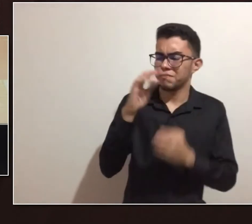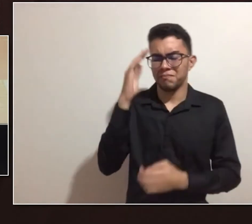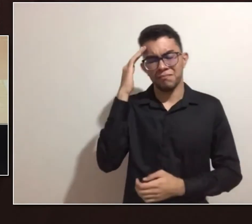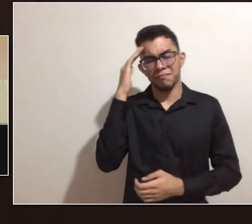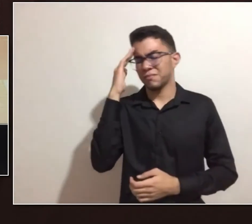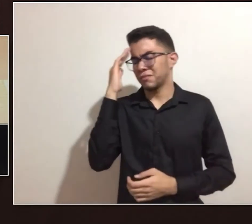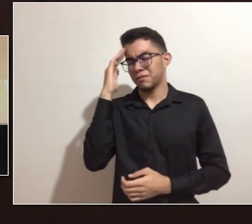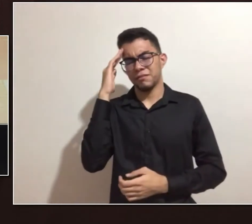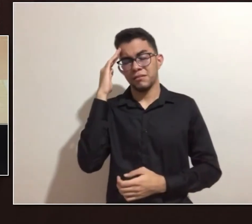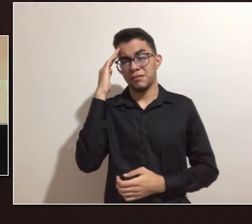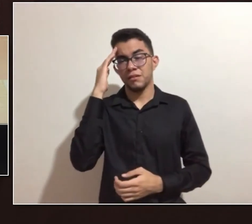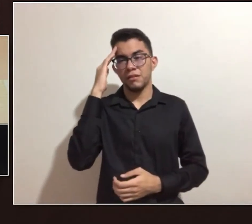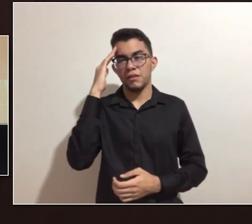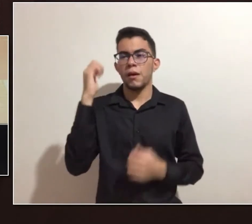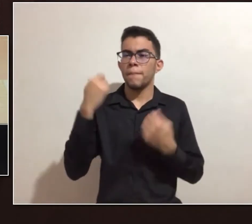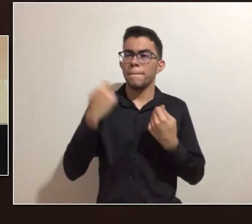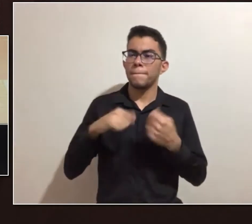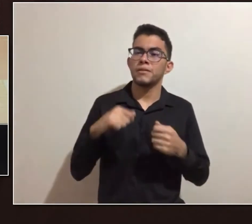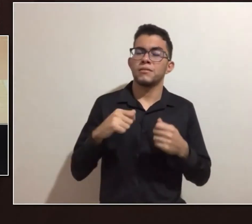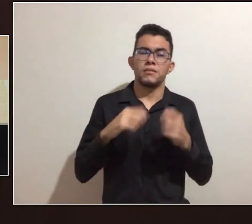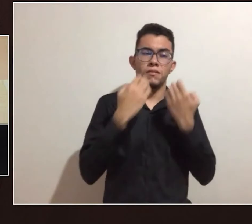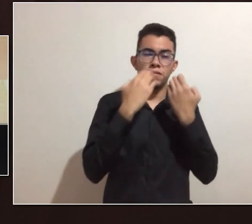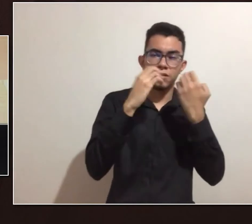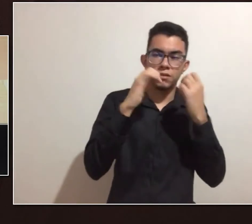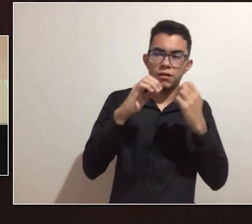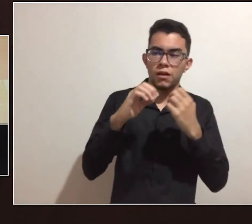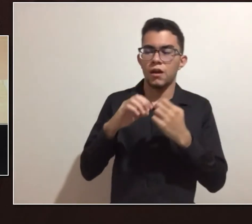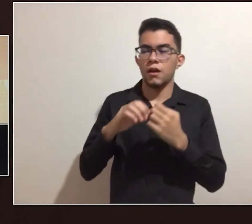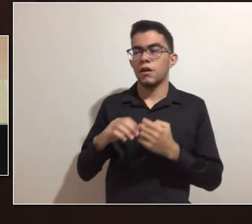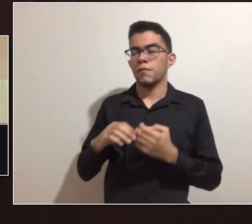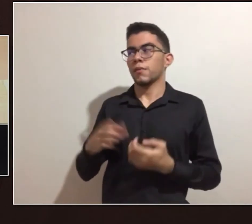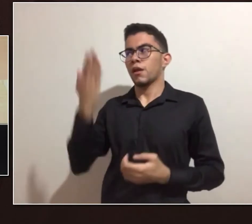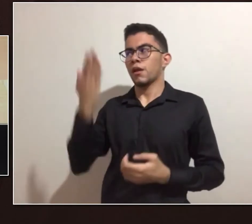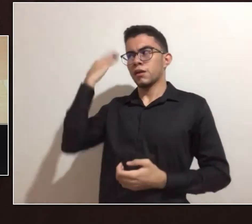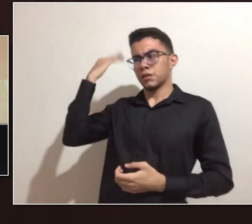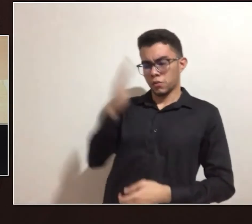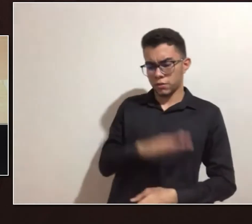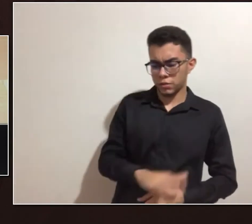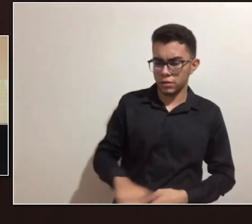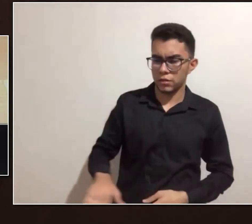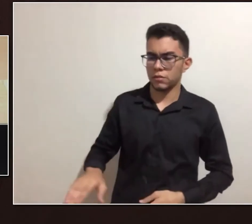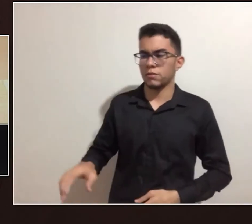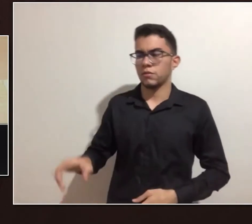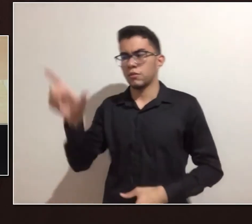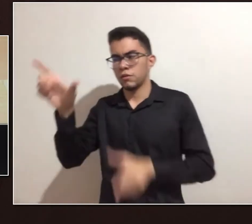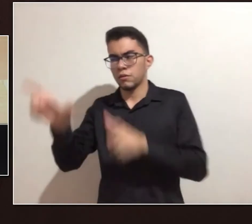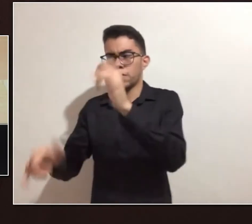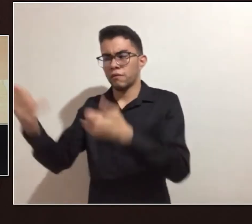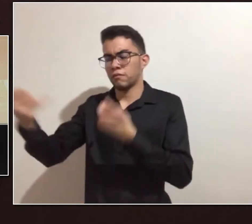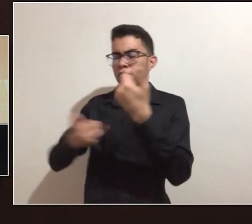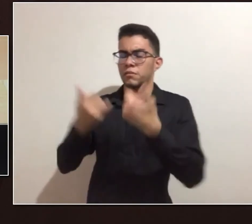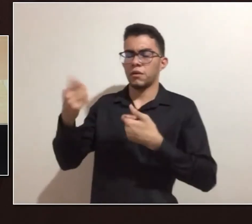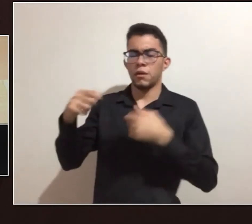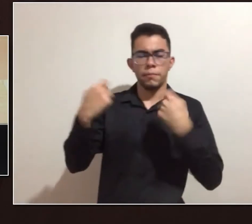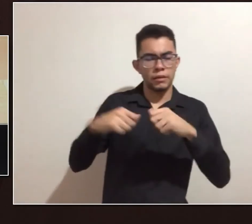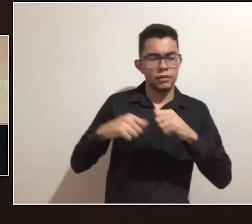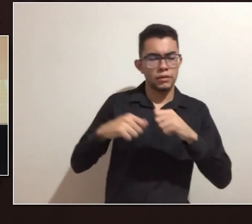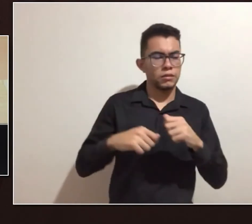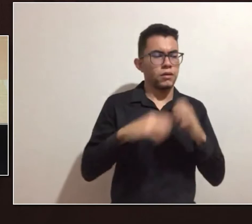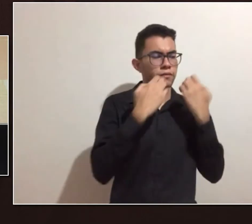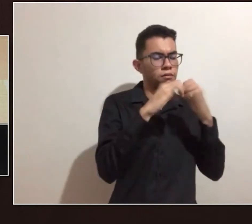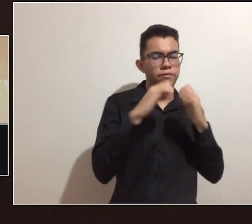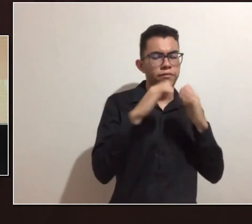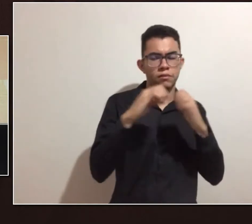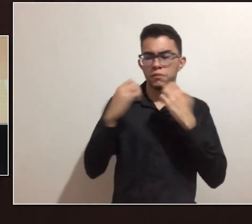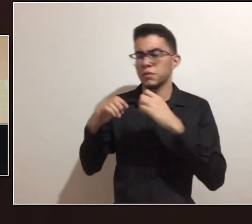tínhamos que pregar Evangelho, e eu às vezes prometia para mim mesmo, vou sentar do lado do ônibus, do lado de uma pessoa aqui, vou pregar Evangelho para essa